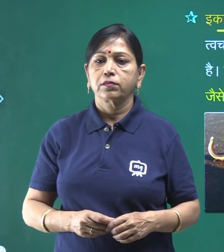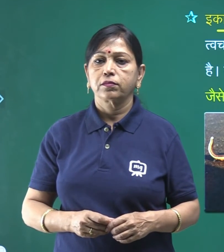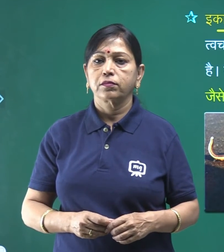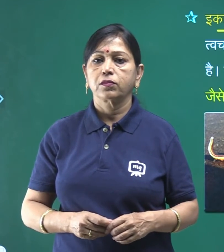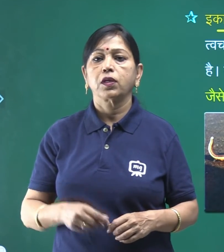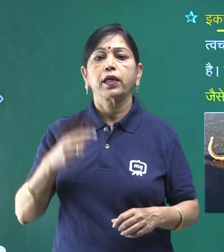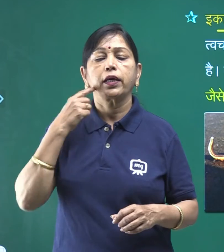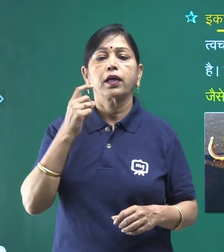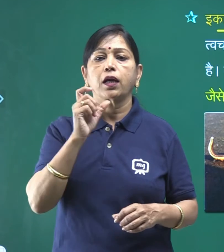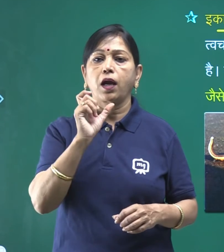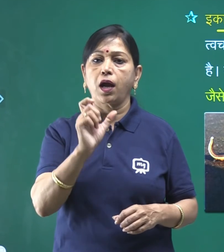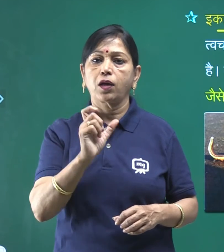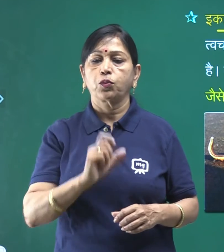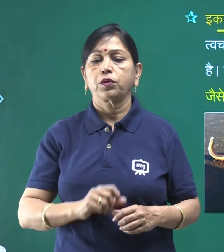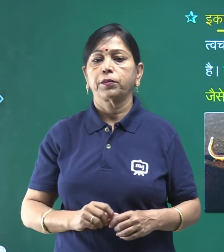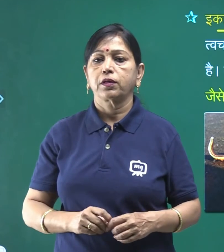एकाइनोडर्मेटा।